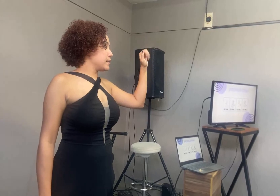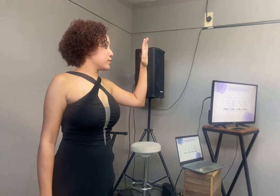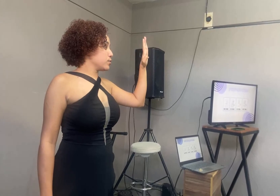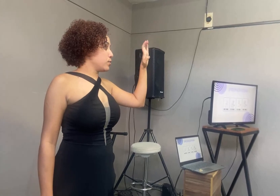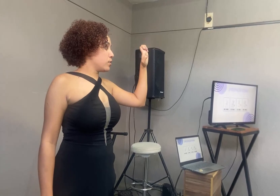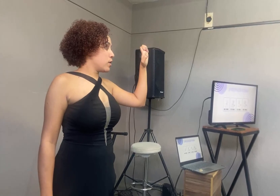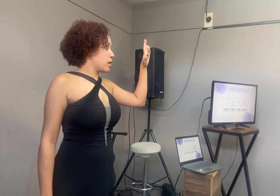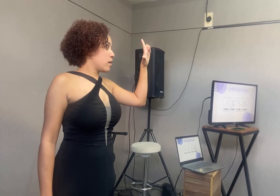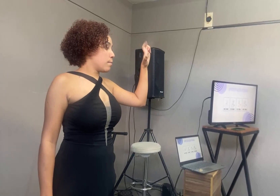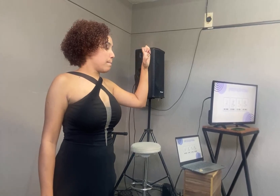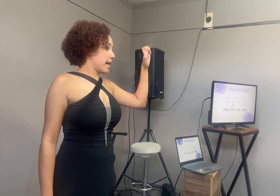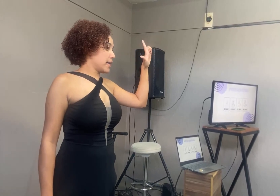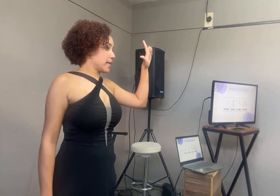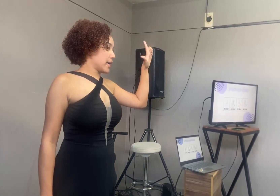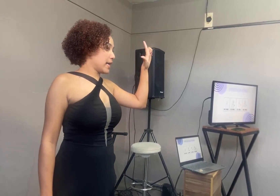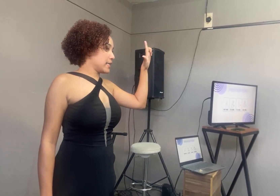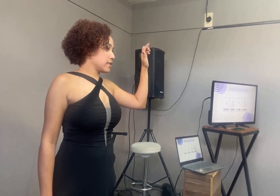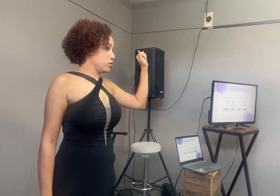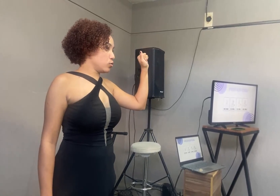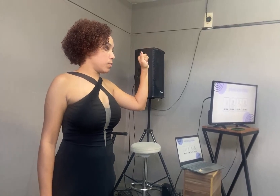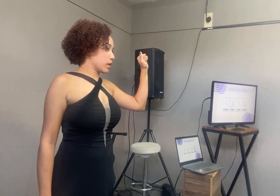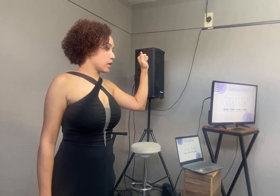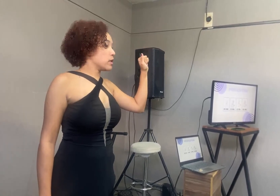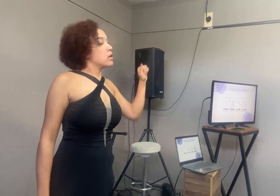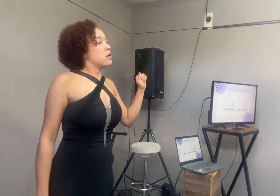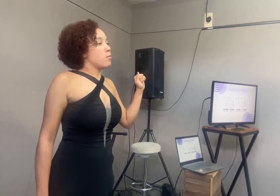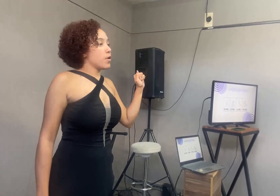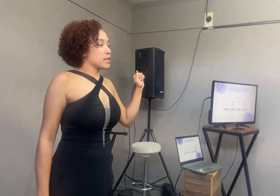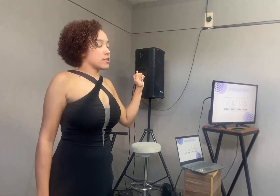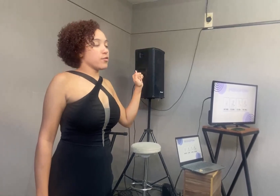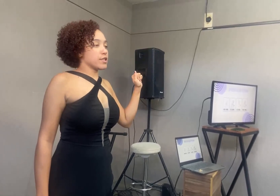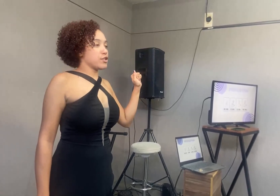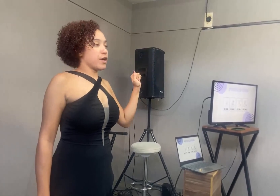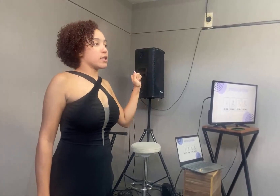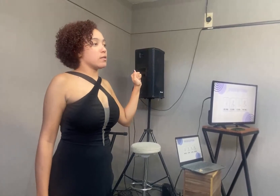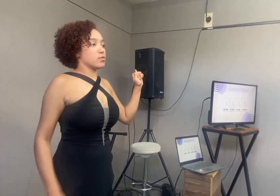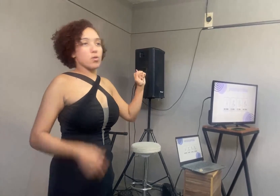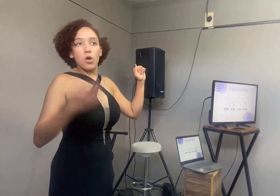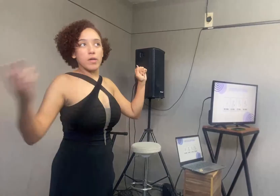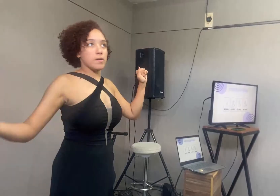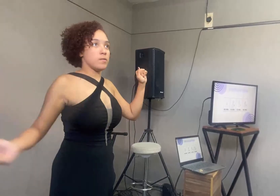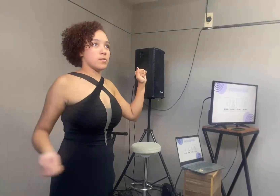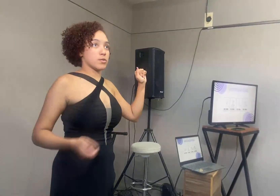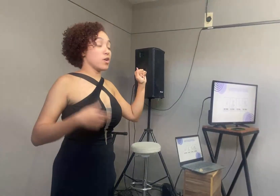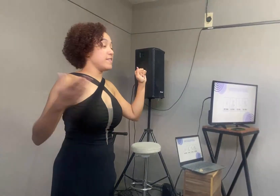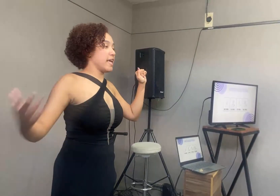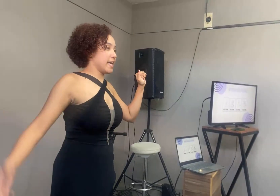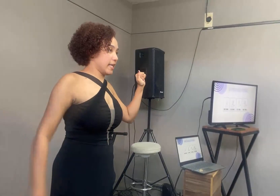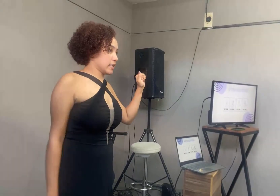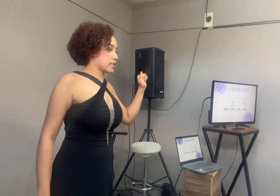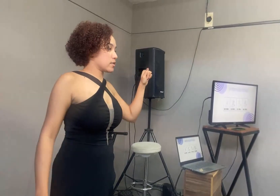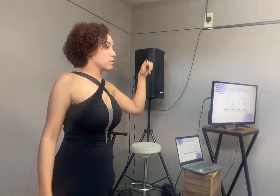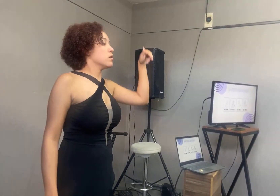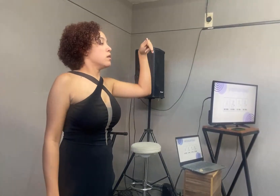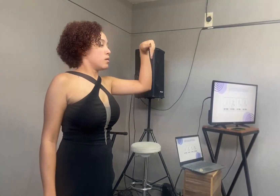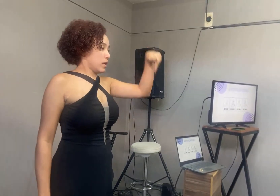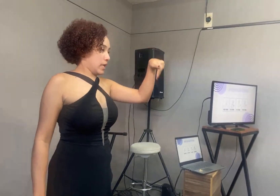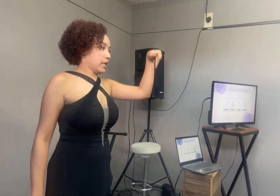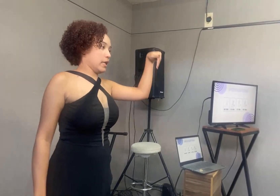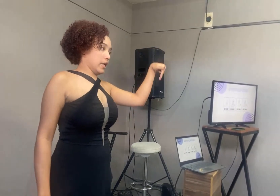preciso marcar essa dúplica. Por exemplo, se você tiver dois N's,